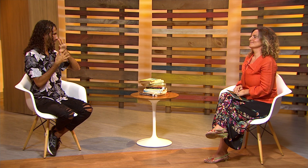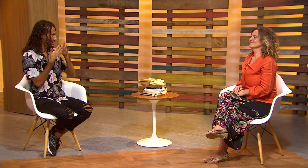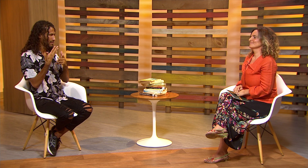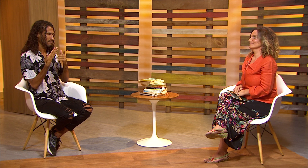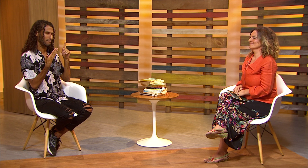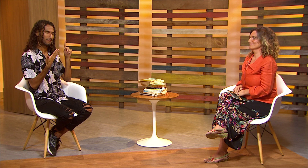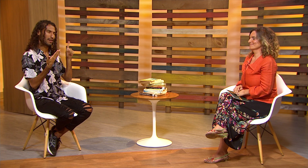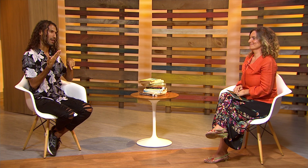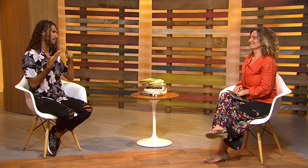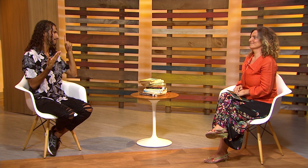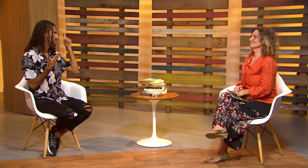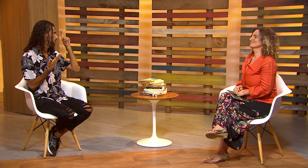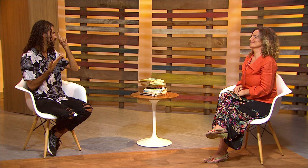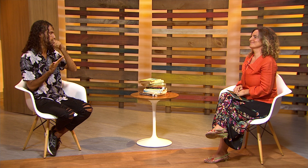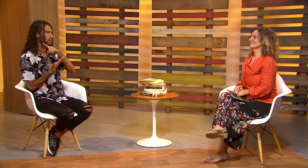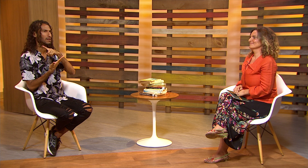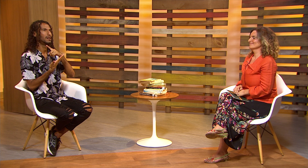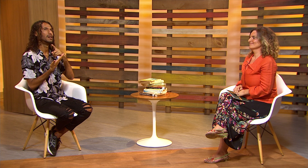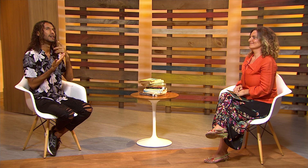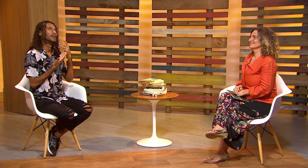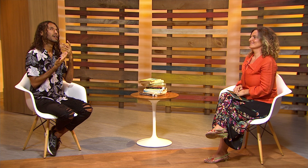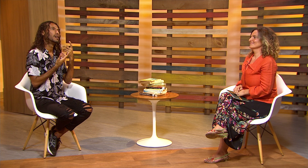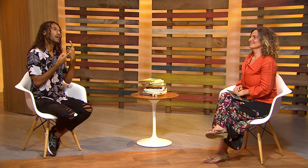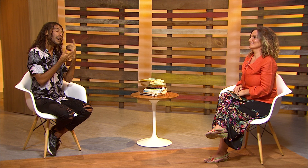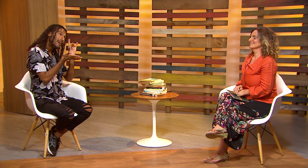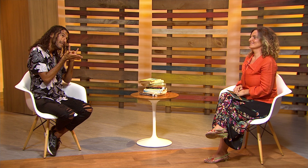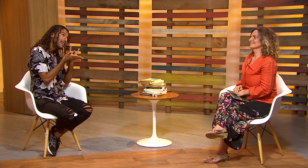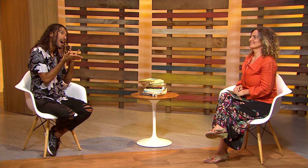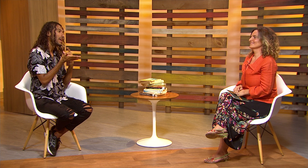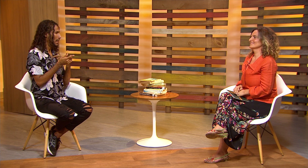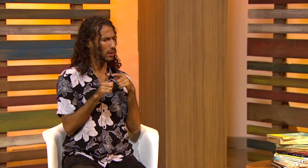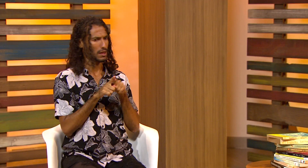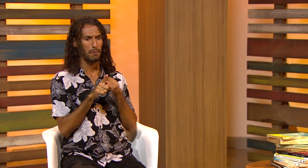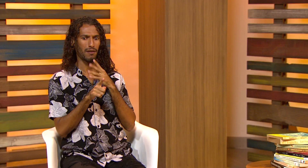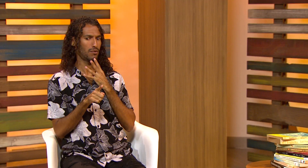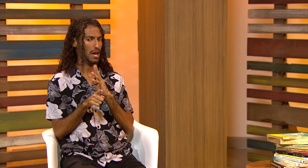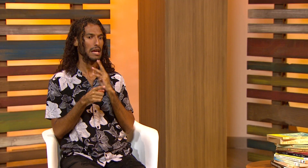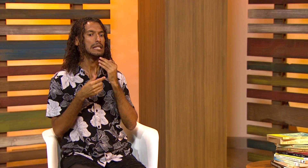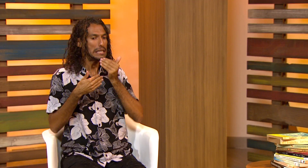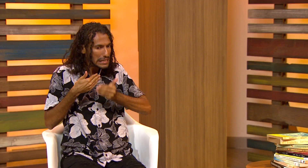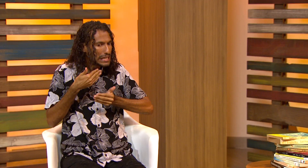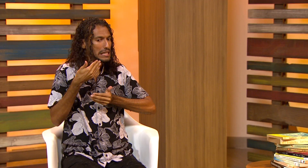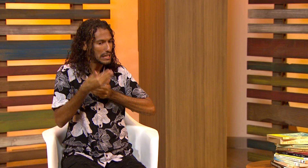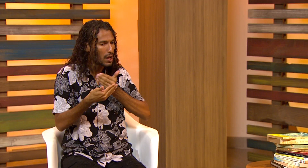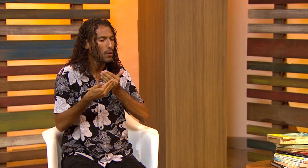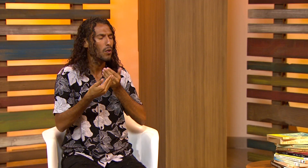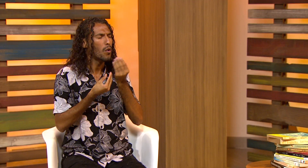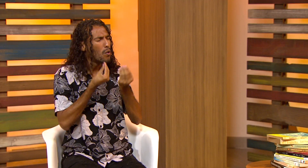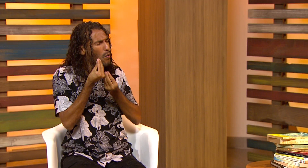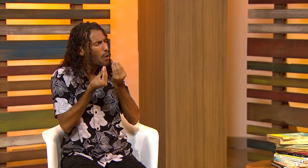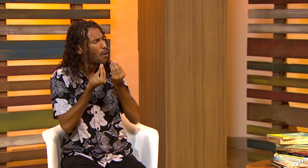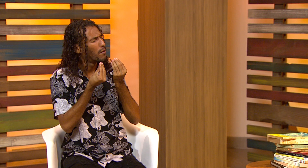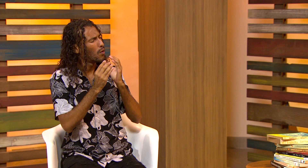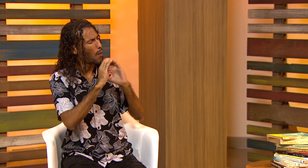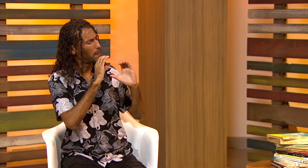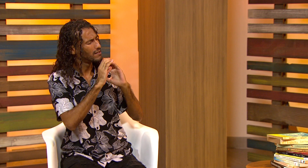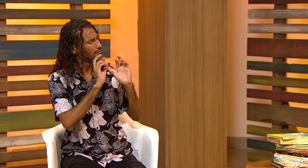compreensão, pois tem termos que não fazem parte da cultura surda, sejam uma forma de uso tão